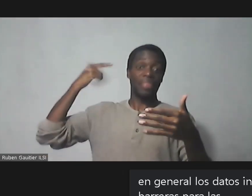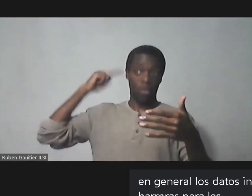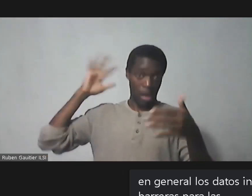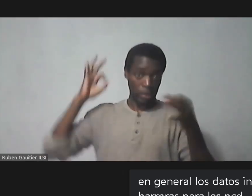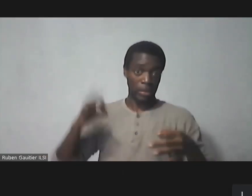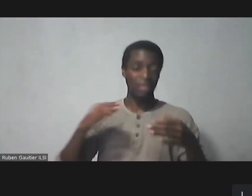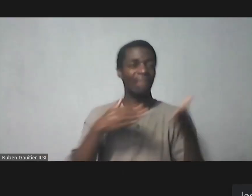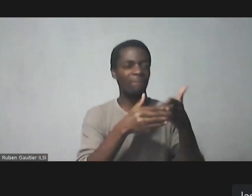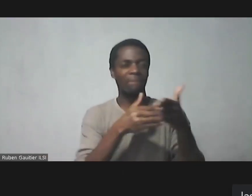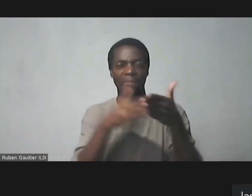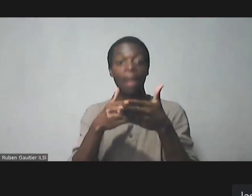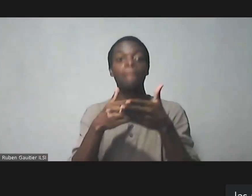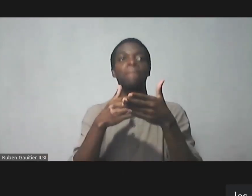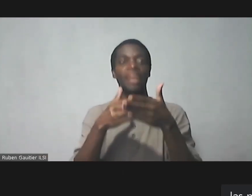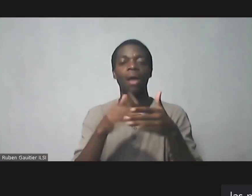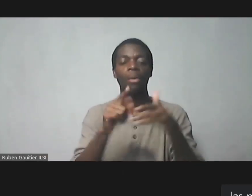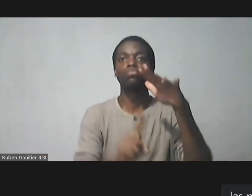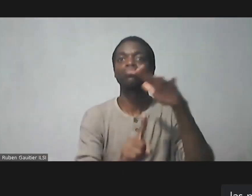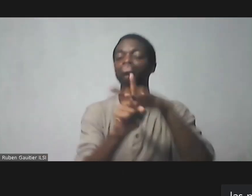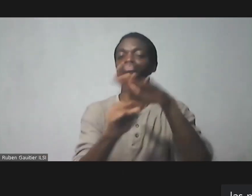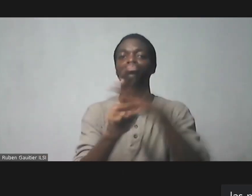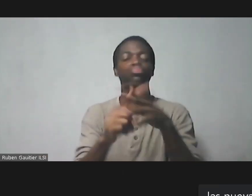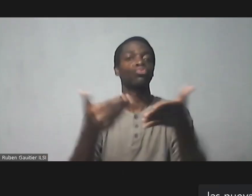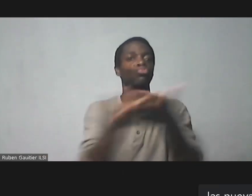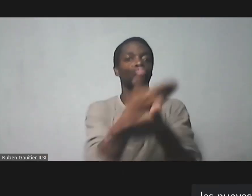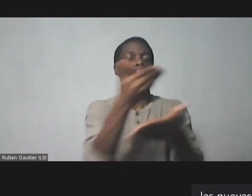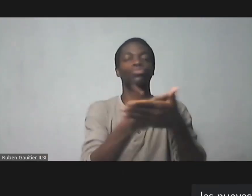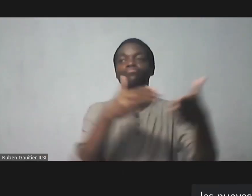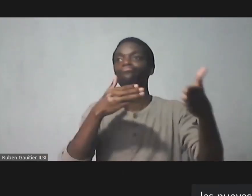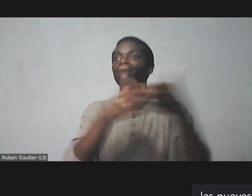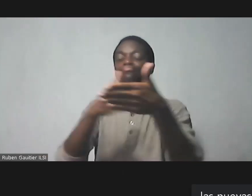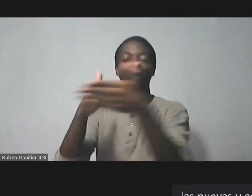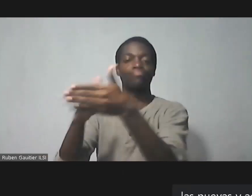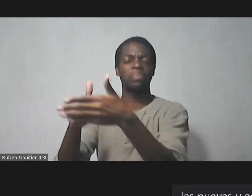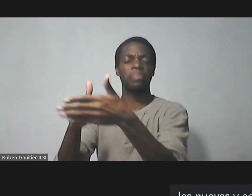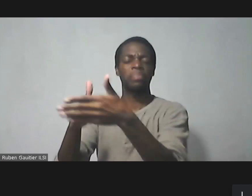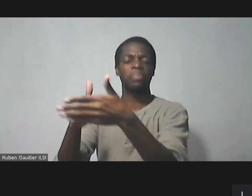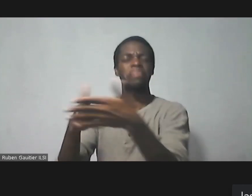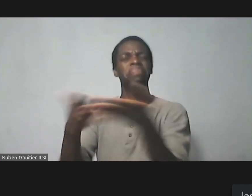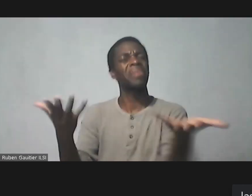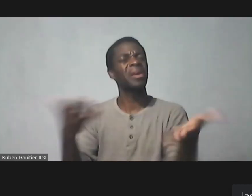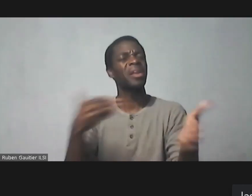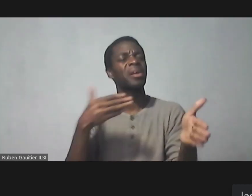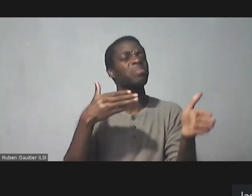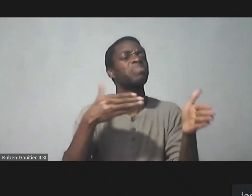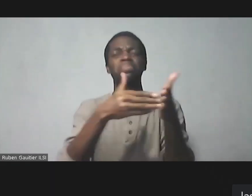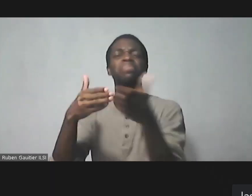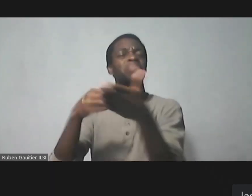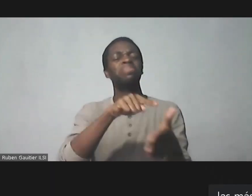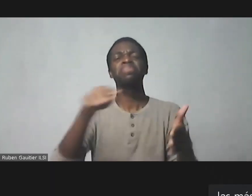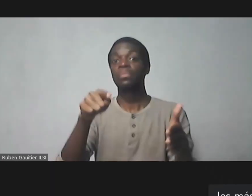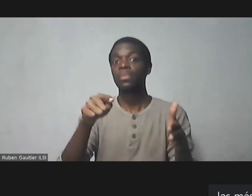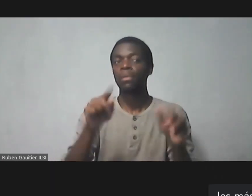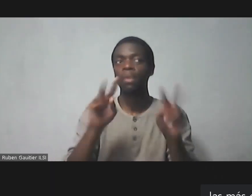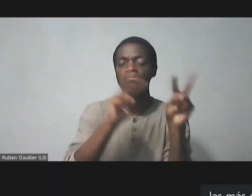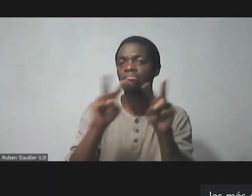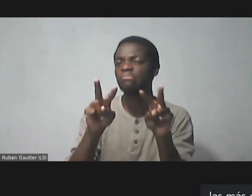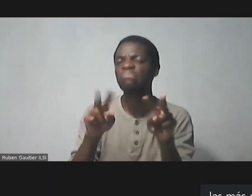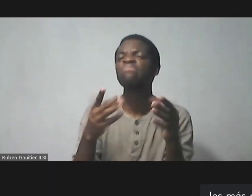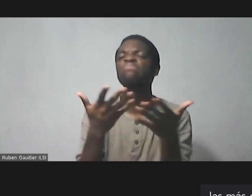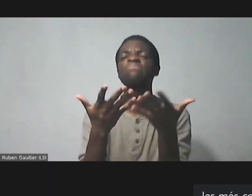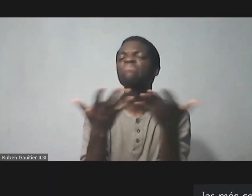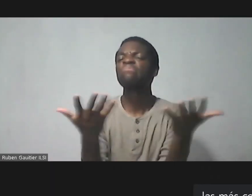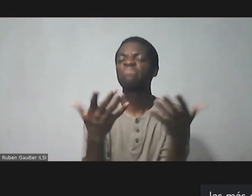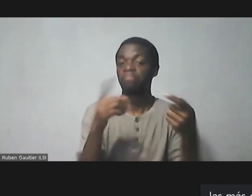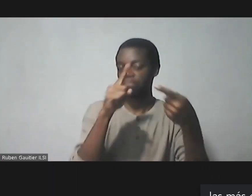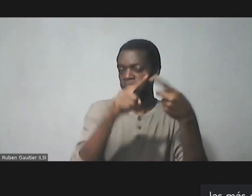barreras. Las barreras más comunes que surgieron incluyen, primero, falta